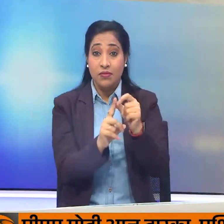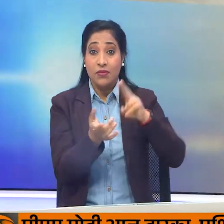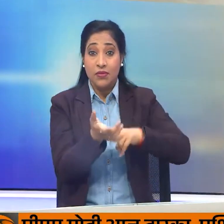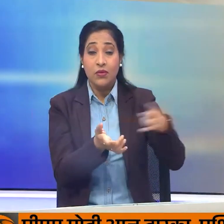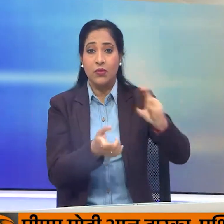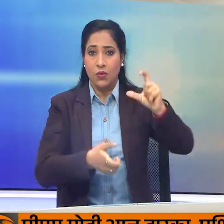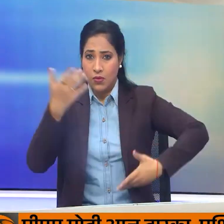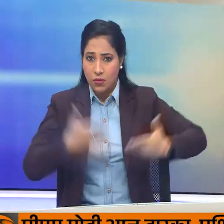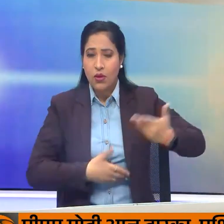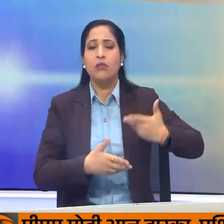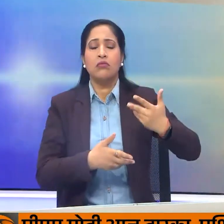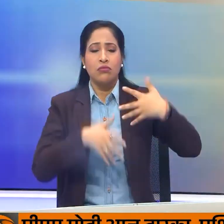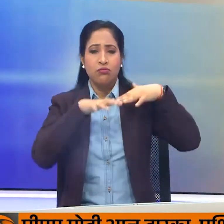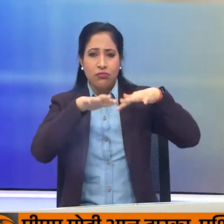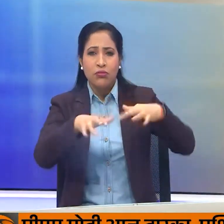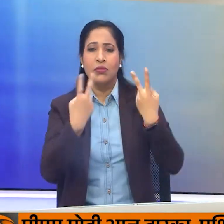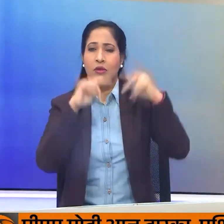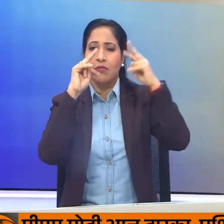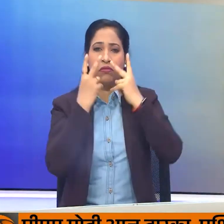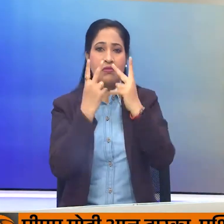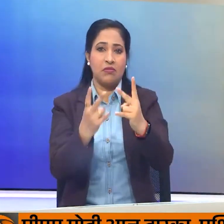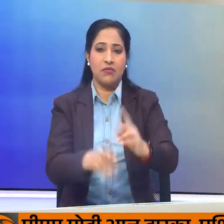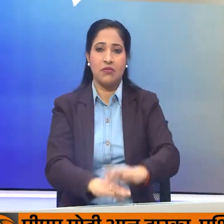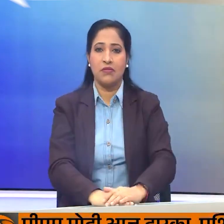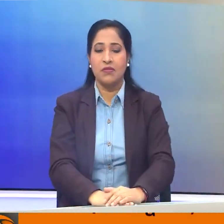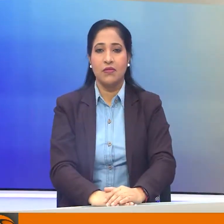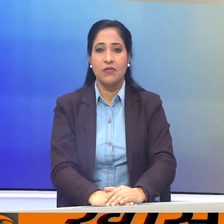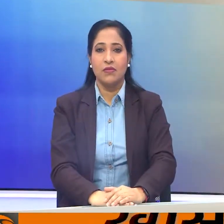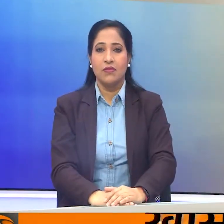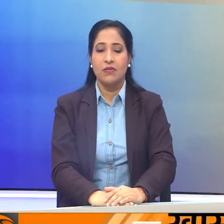में रैली करते हुए नजर आएंगे।